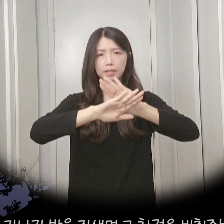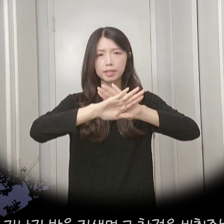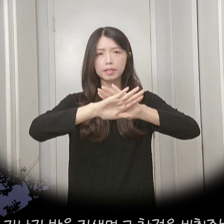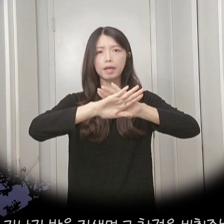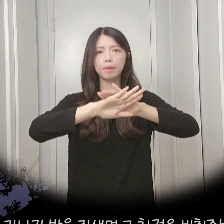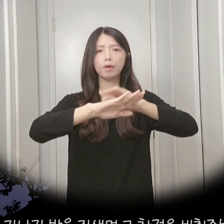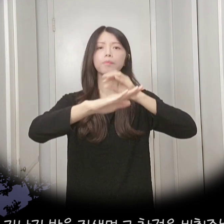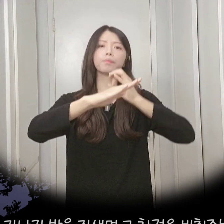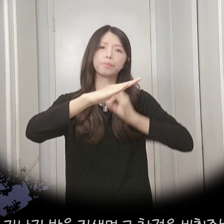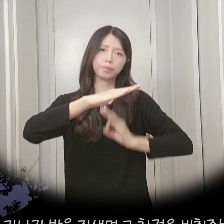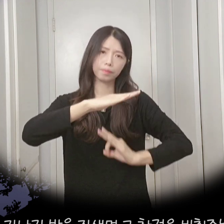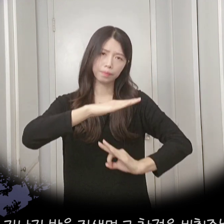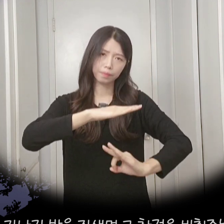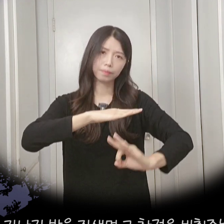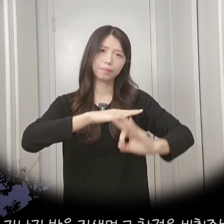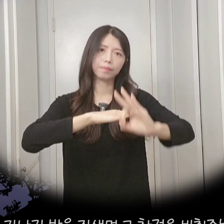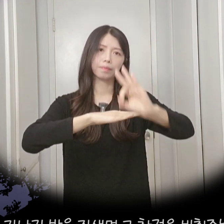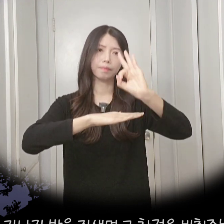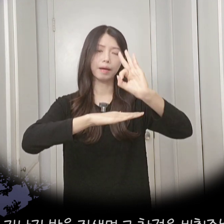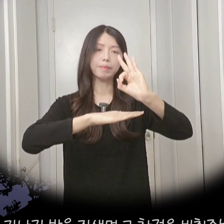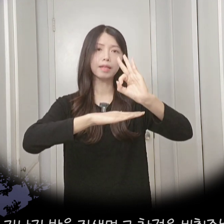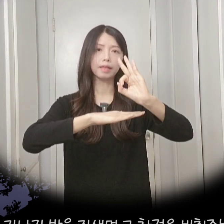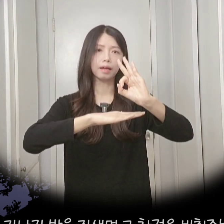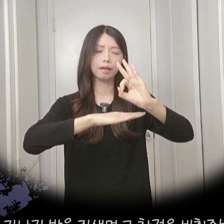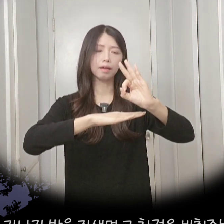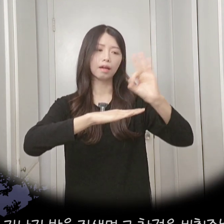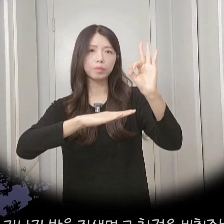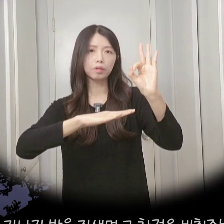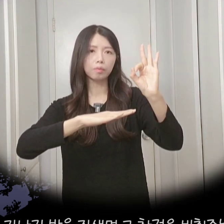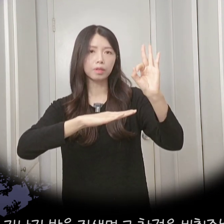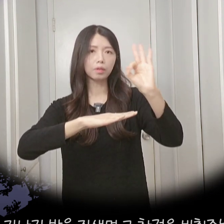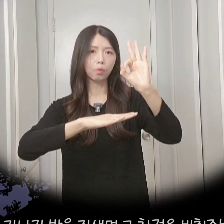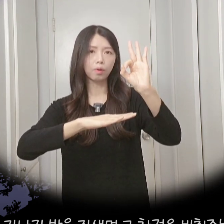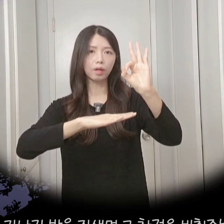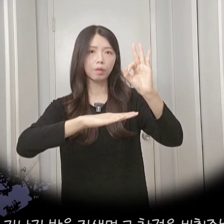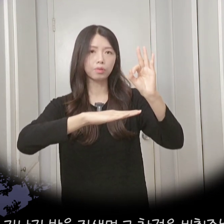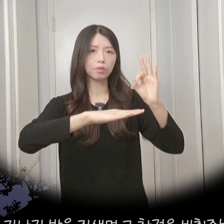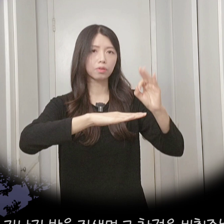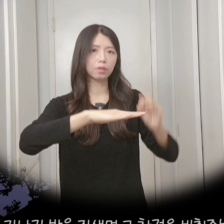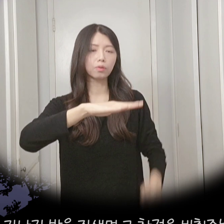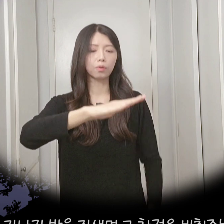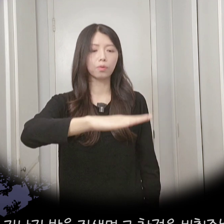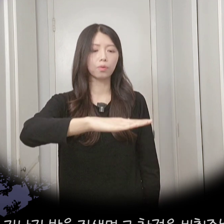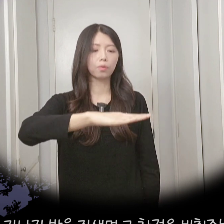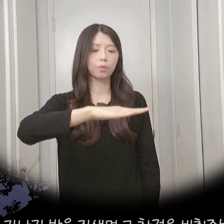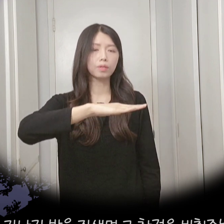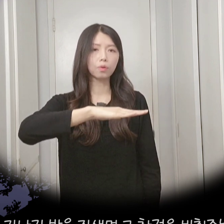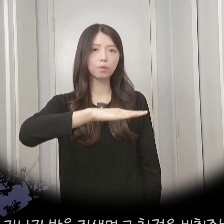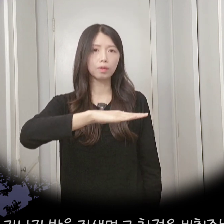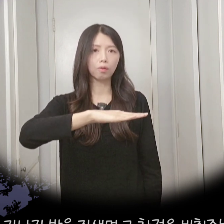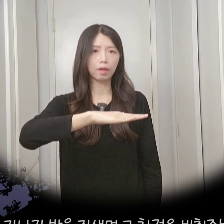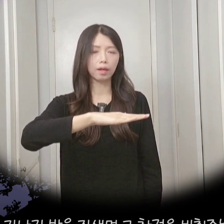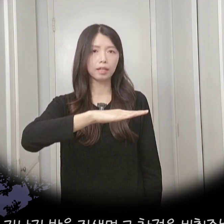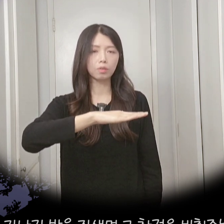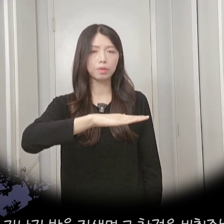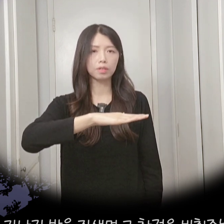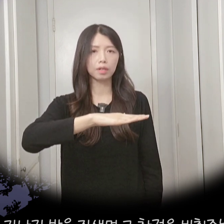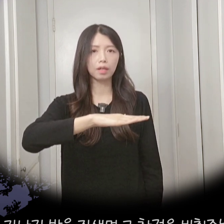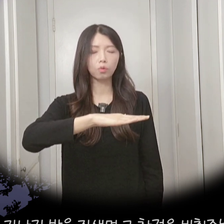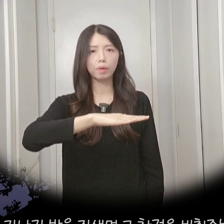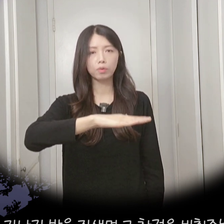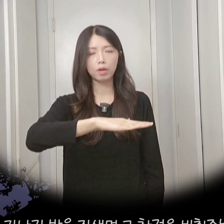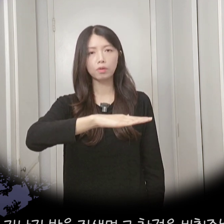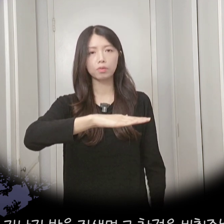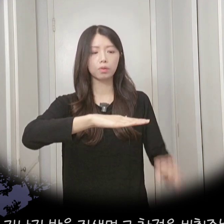밤을 지새며 밤을 샜다. 엄지검지를 동그랗게 붙여주시고 왼손을 이렇게 가슴